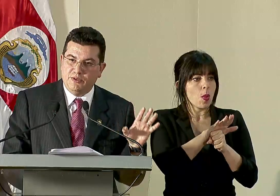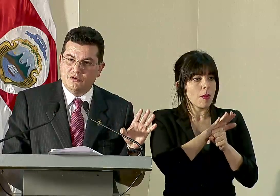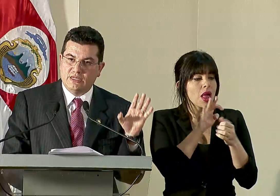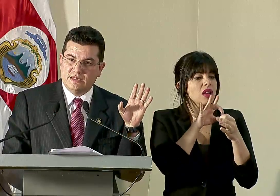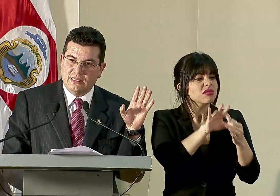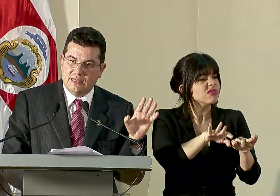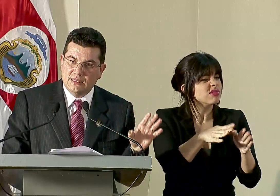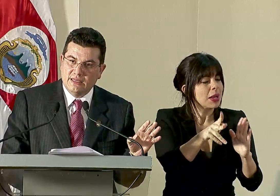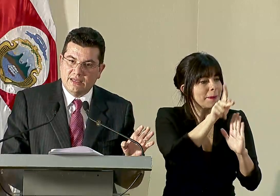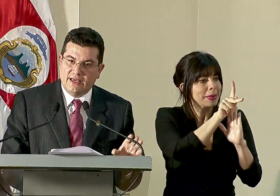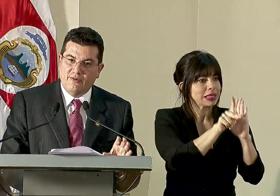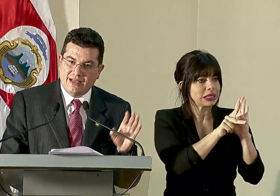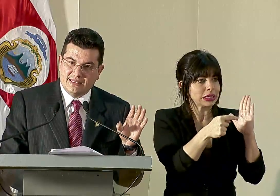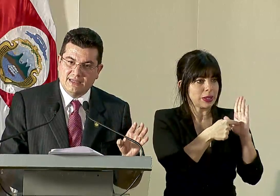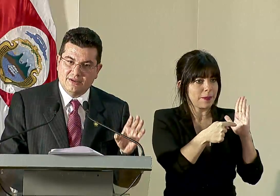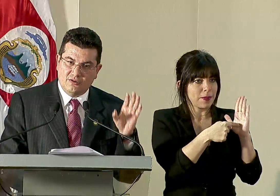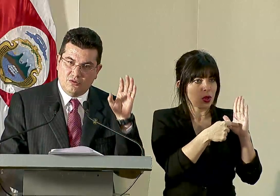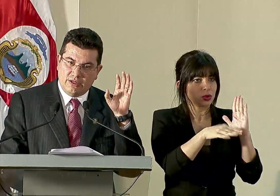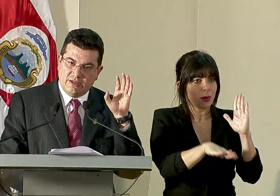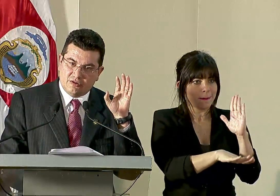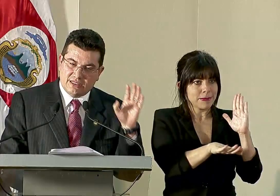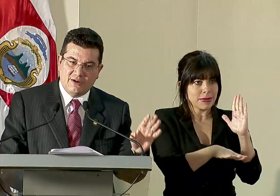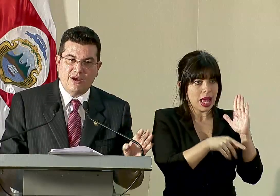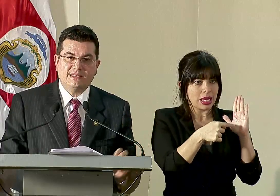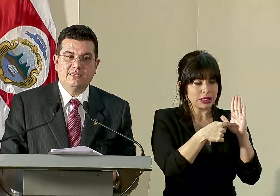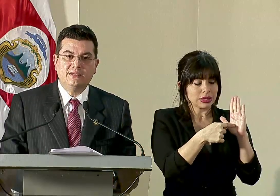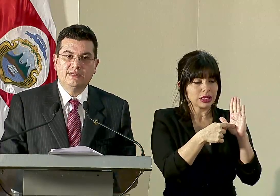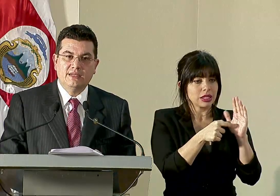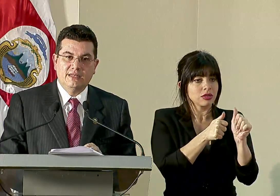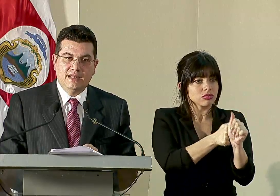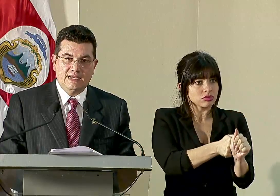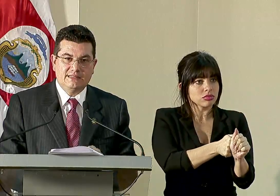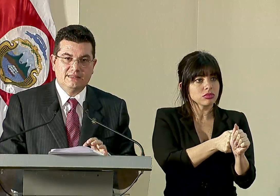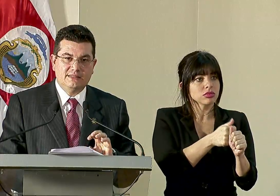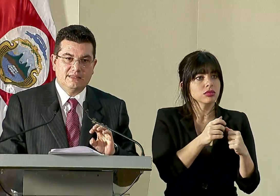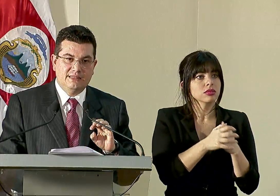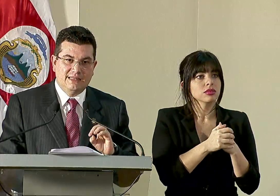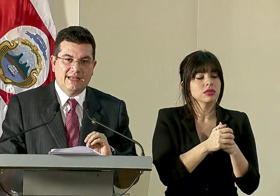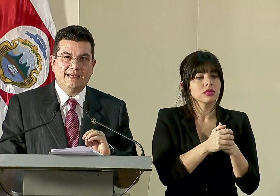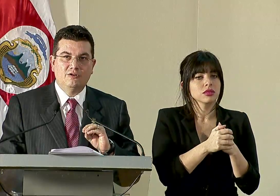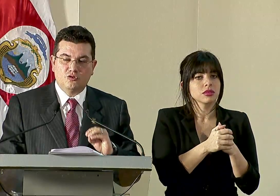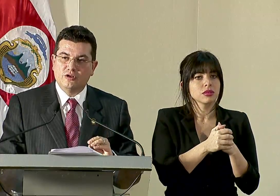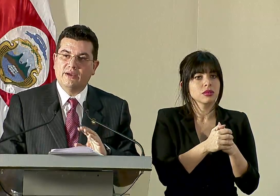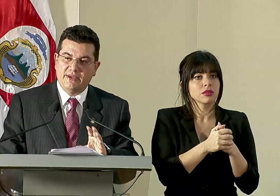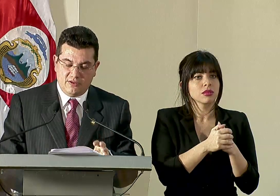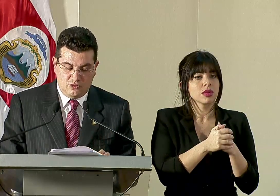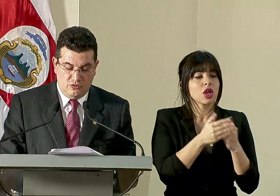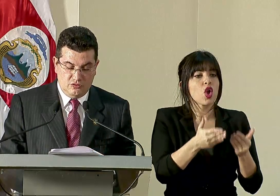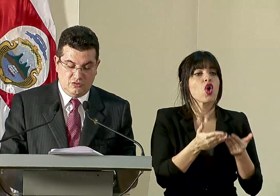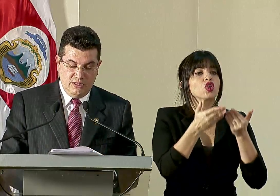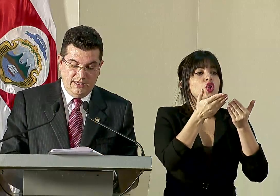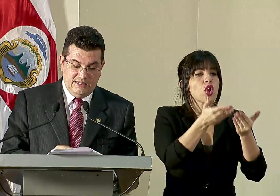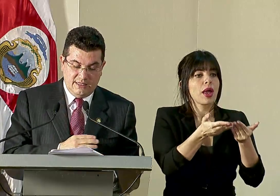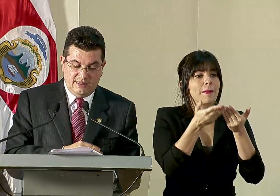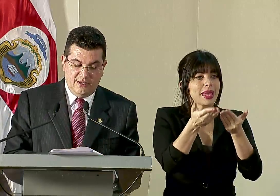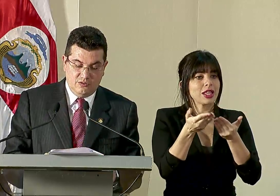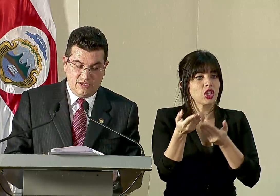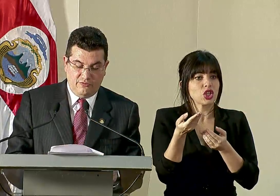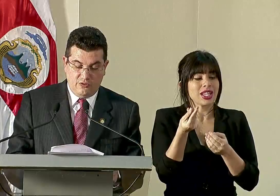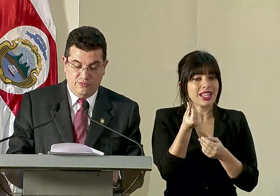principios que se basan o en los que se basan el otorgamiento de los